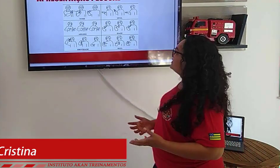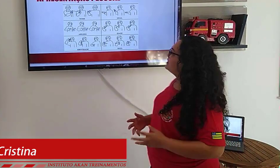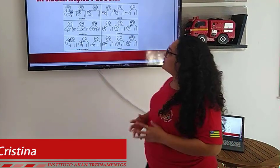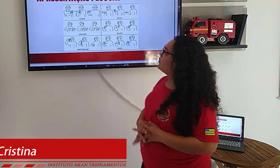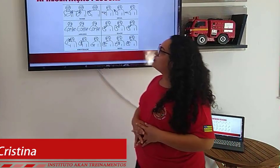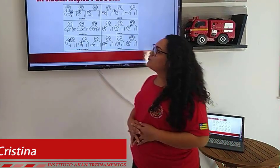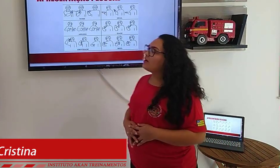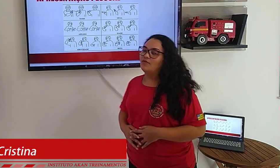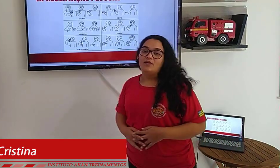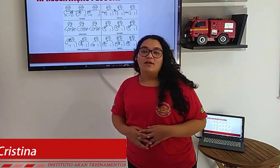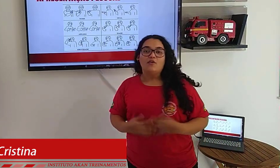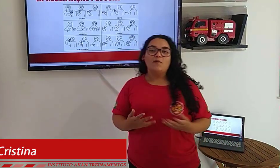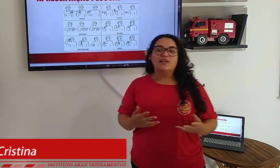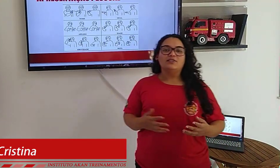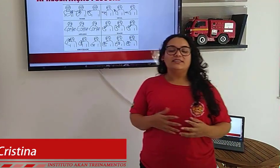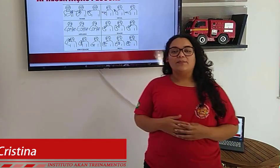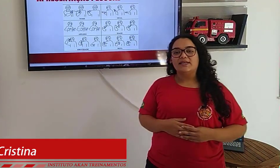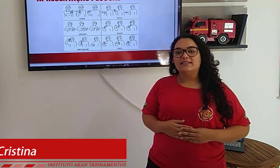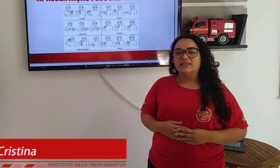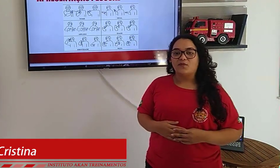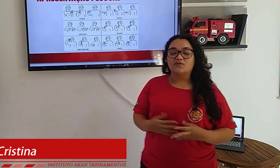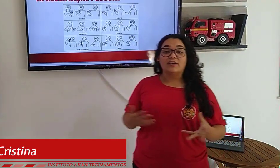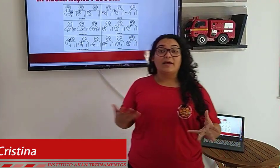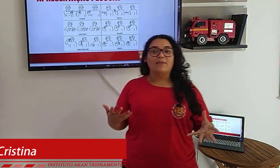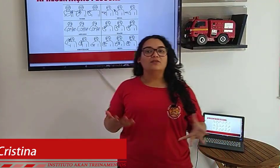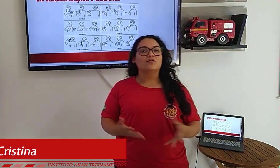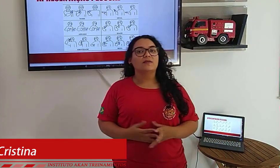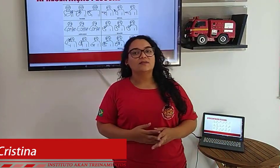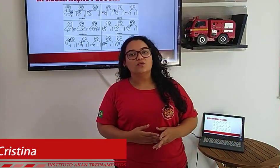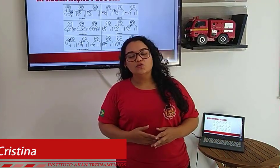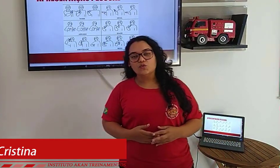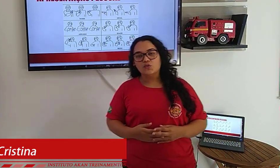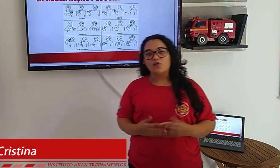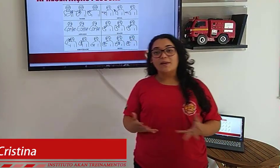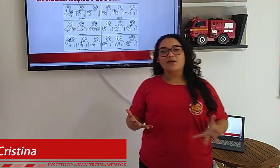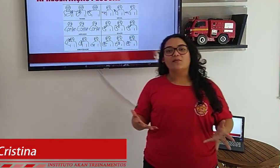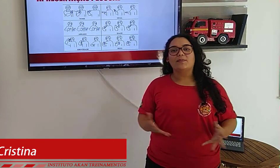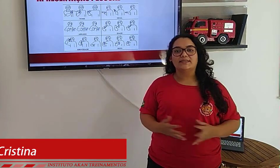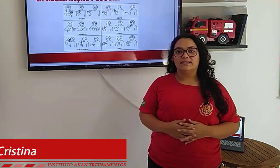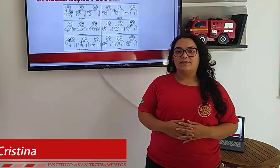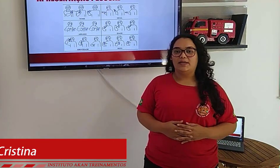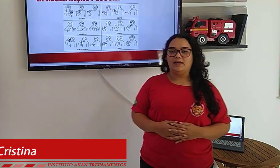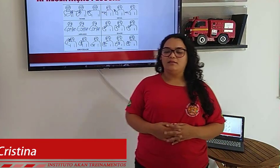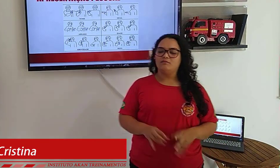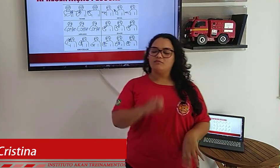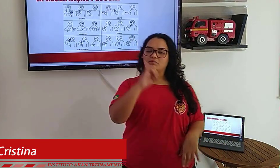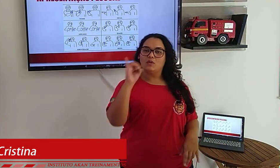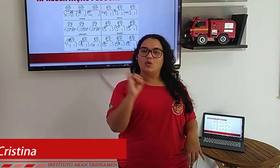Apresentação pessoal. Quando a gente se apresenta, professora, acabei de conhecer o surdo, como é que eu vou me apresentar para ele?